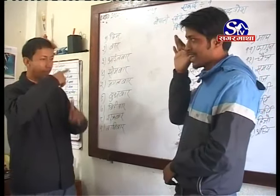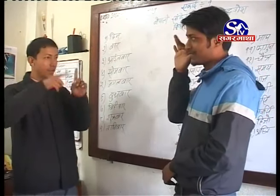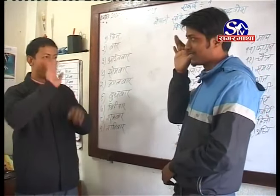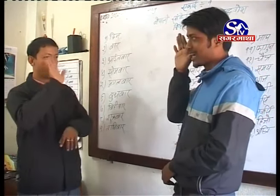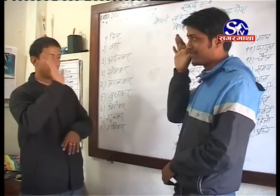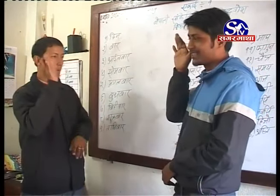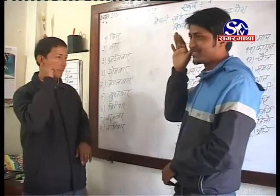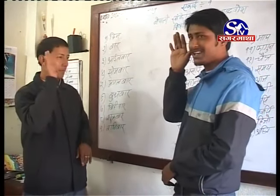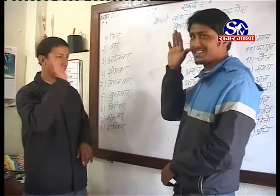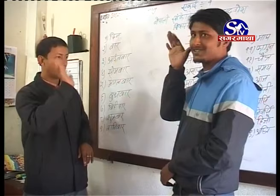हामी हाफ दिनको लागि यस्तो